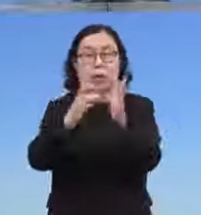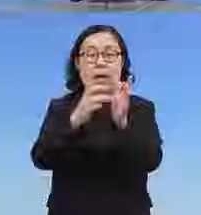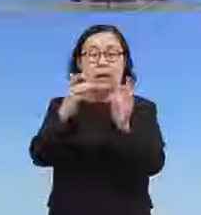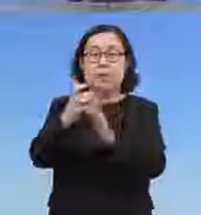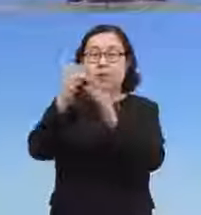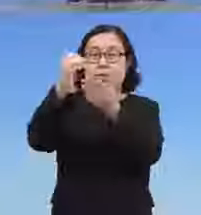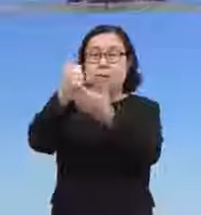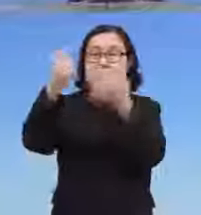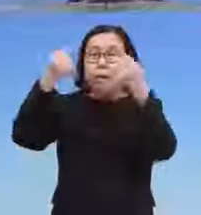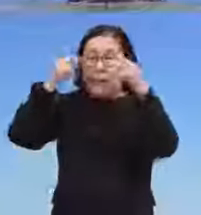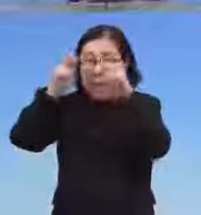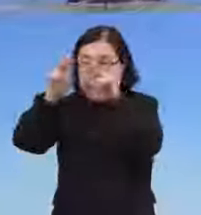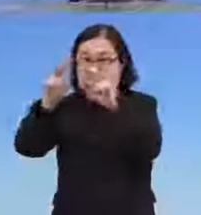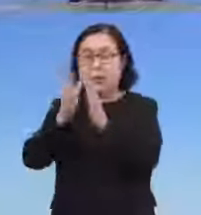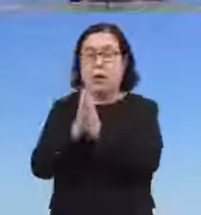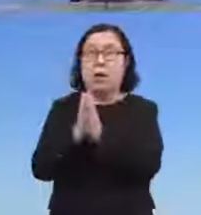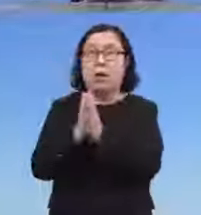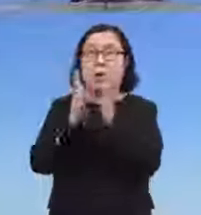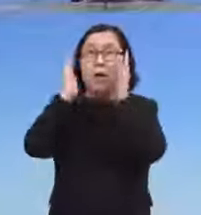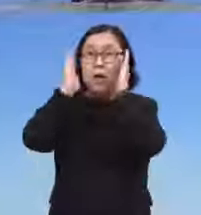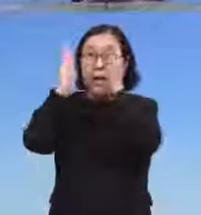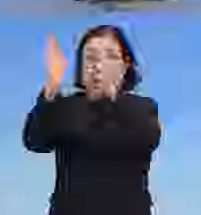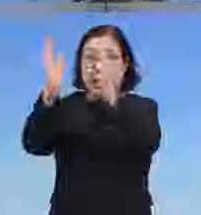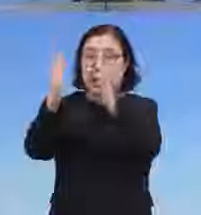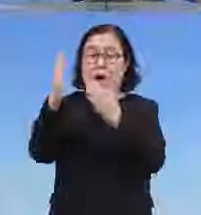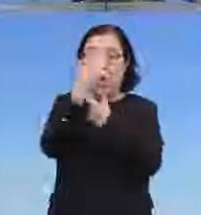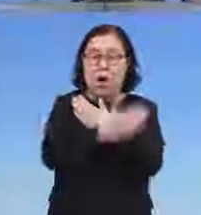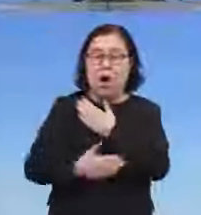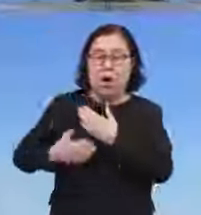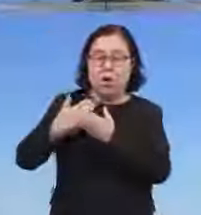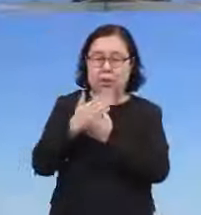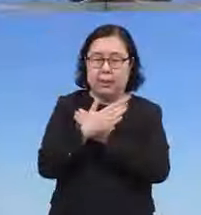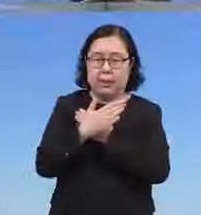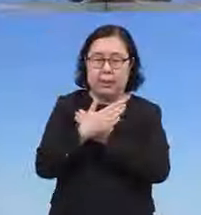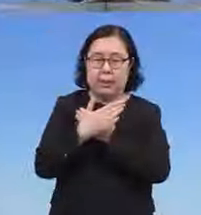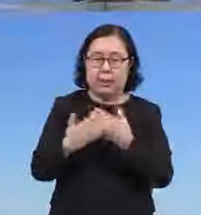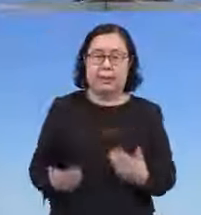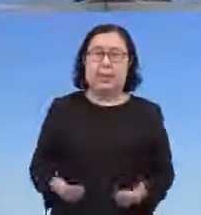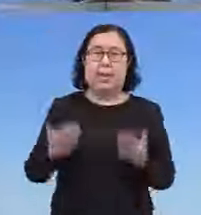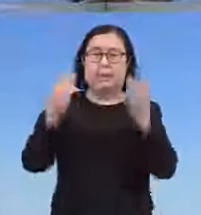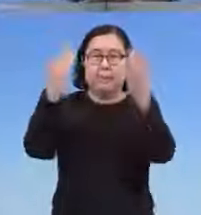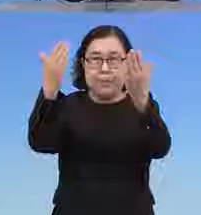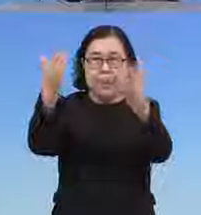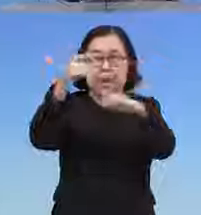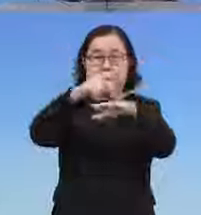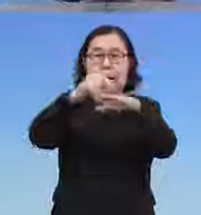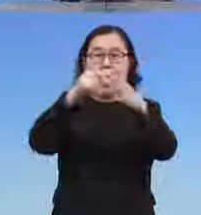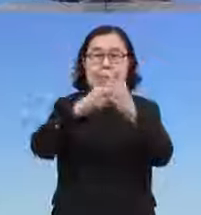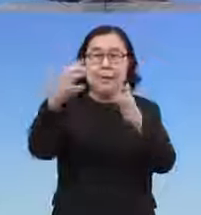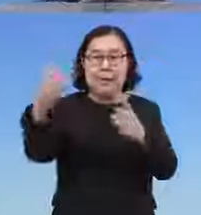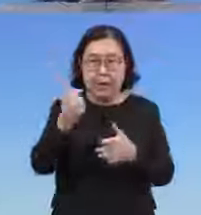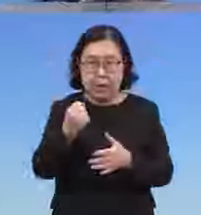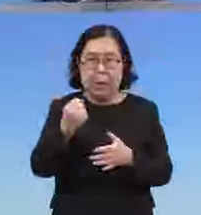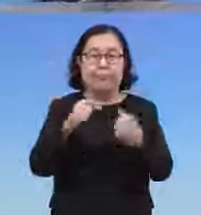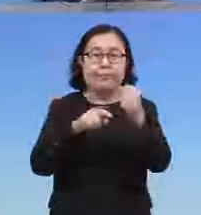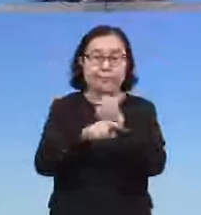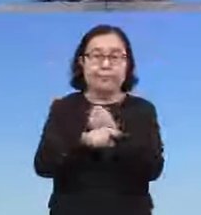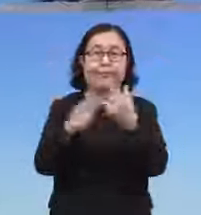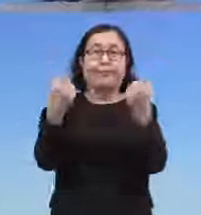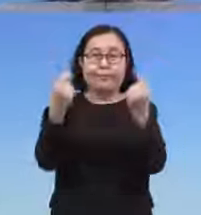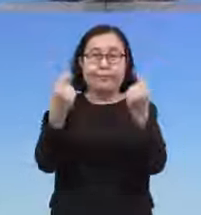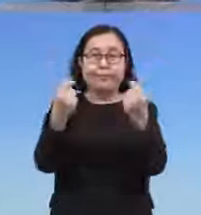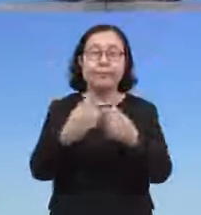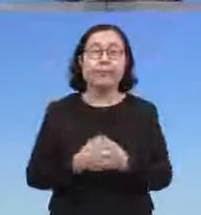그분을 향한 헌신의 마음을 가지라는 것까지가 포함되어 있는 내용이다, 이렇게 받으시면 크게 틀리지